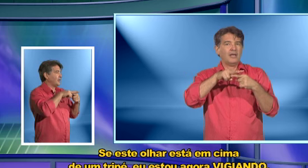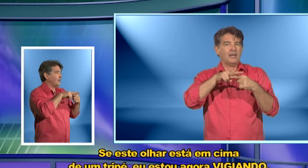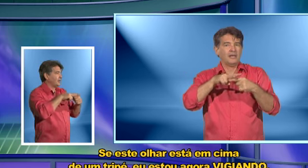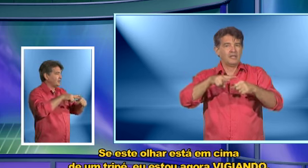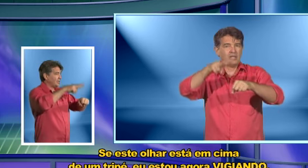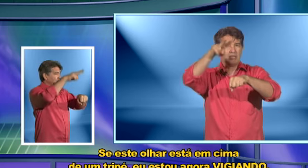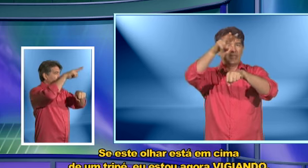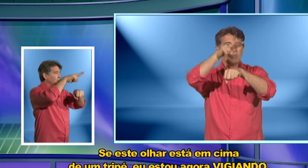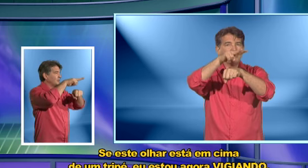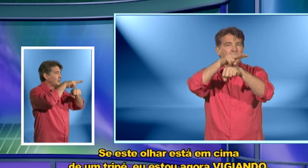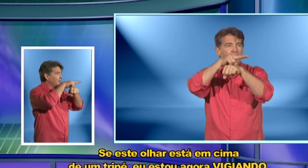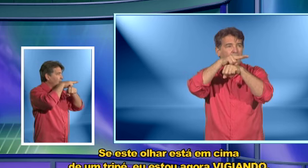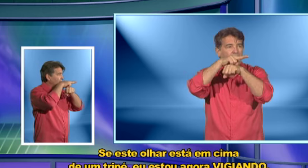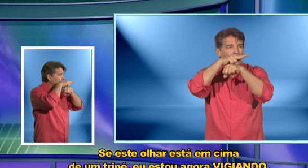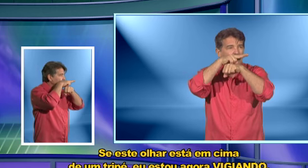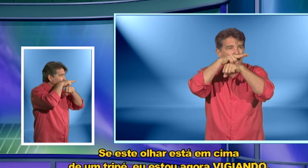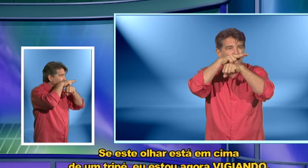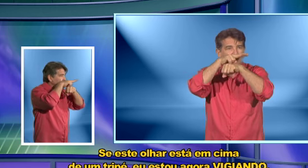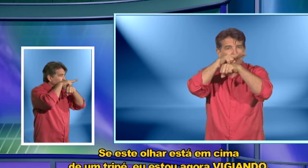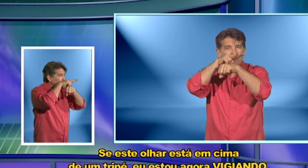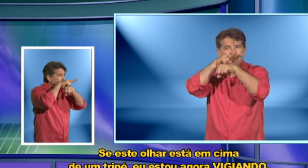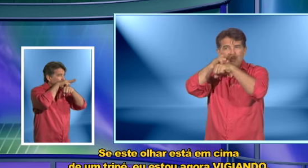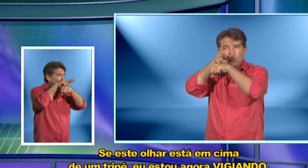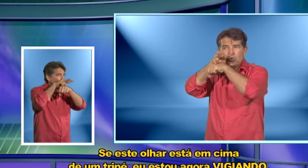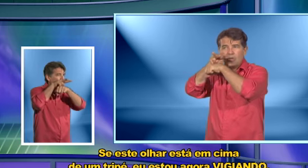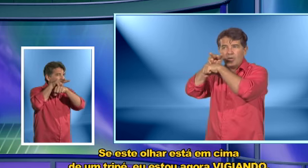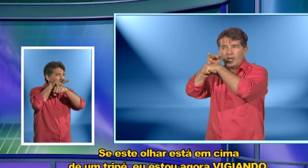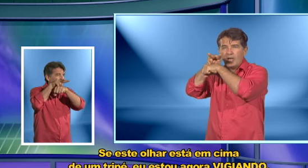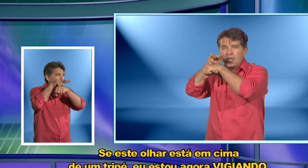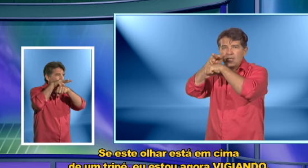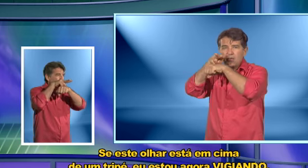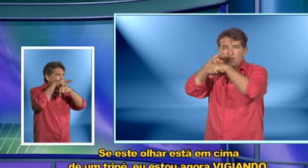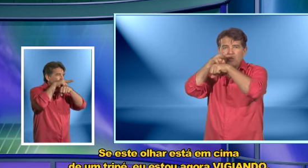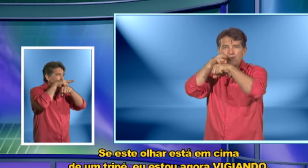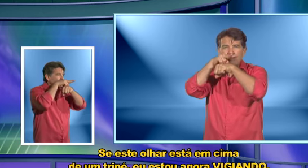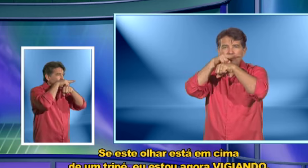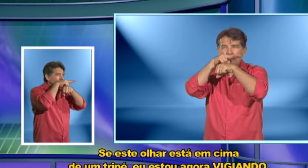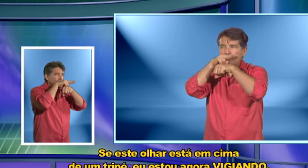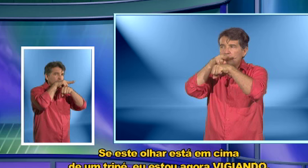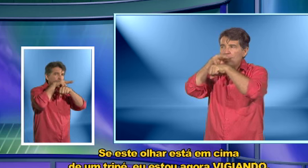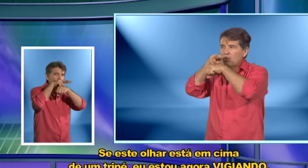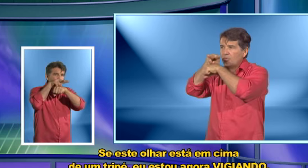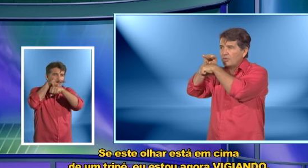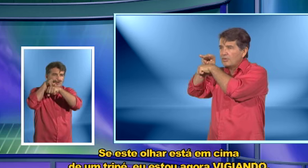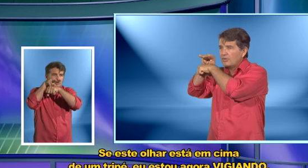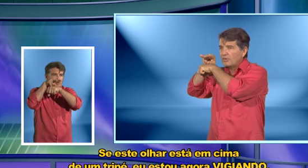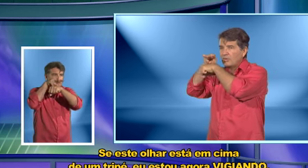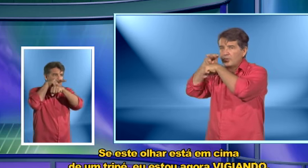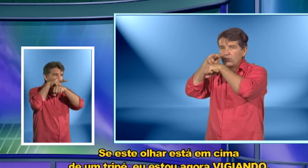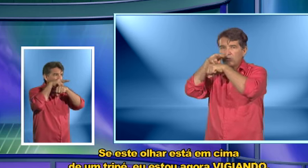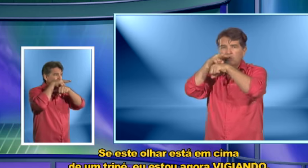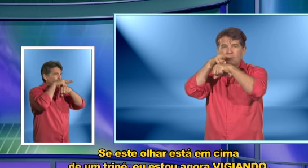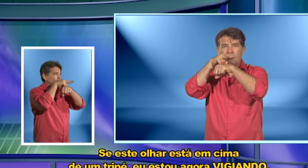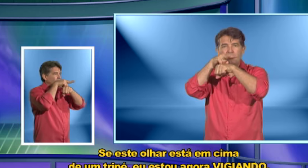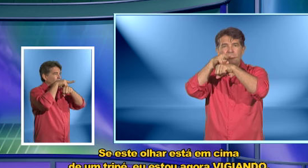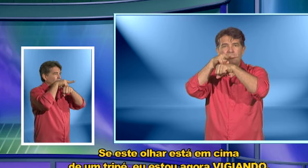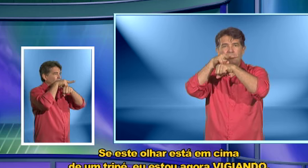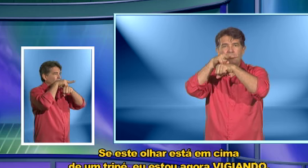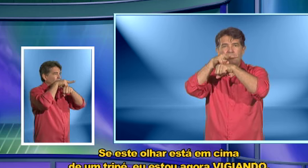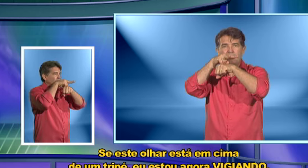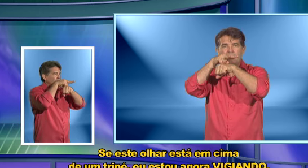este olhar está em cima de um tripé, eu estou agora vigiando.